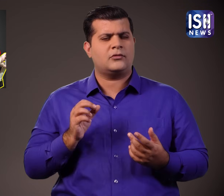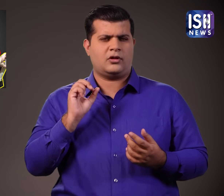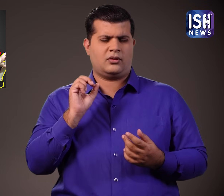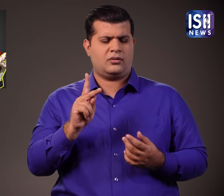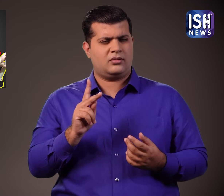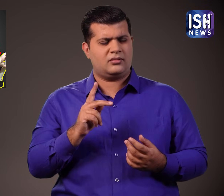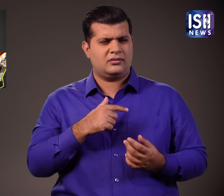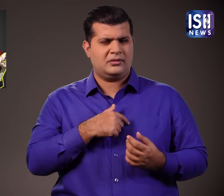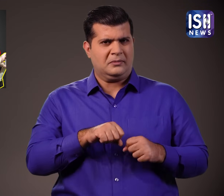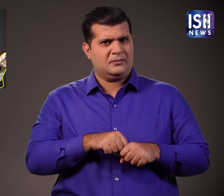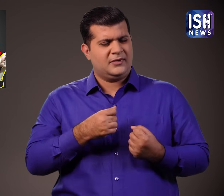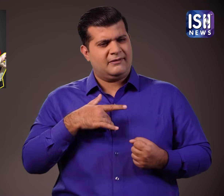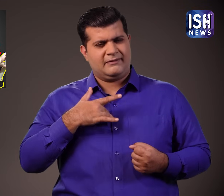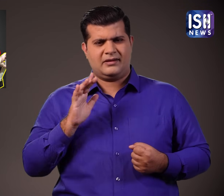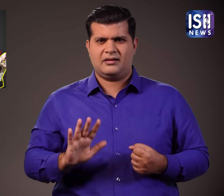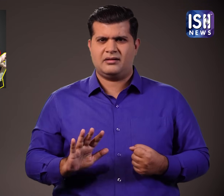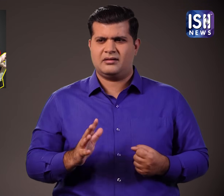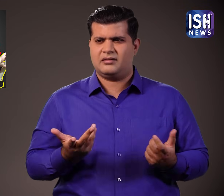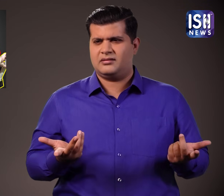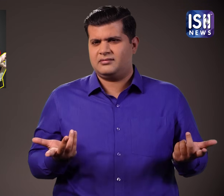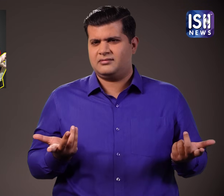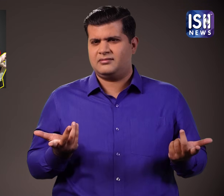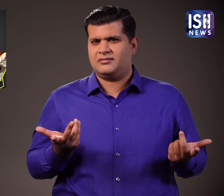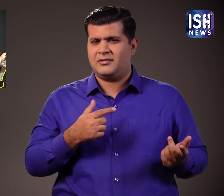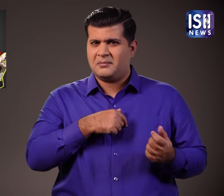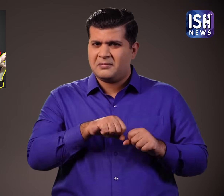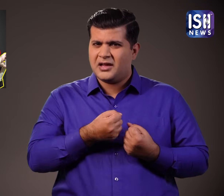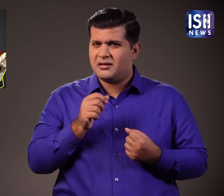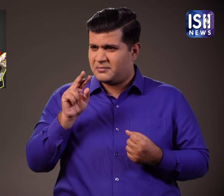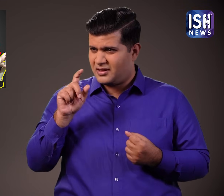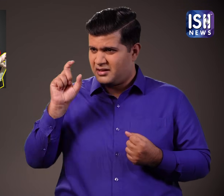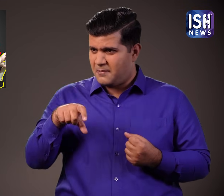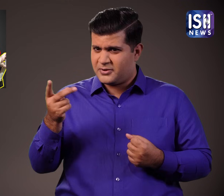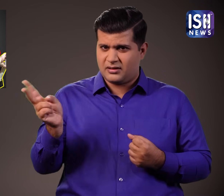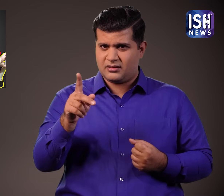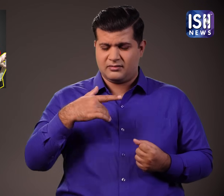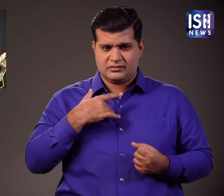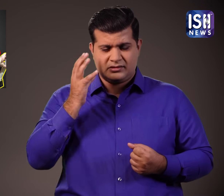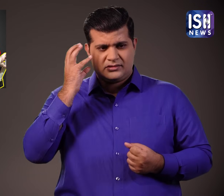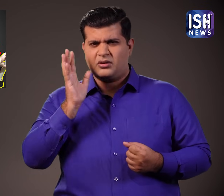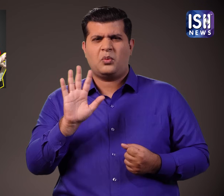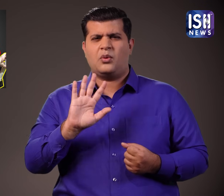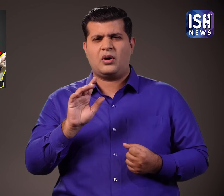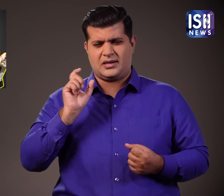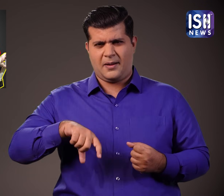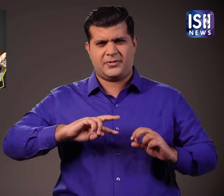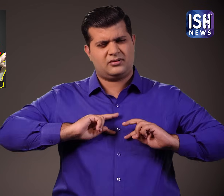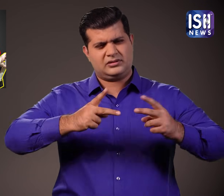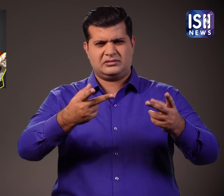वार्नर इसलिए निराश नहीं थे कि उन्हें कप्तानी से हटा दिया गया बलकि इसलिए निराश थे क्योंकि उन्हें कोई स्पस्टी करन